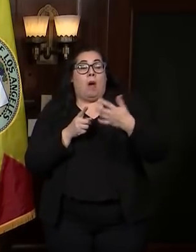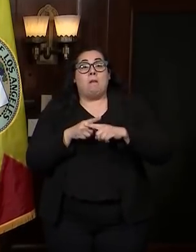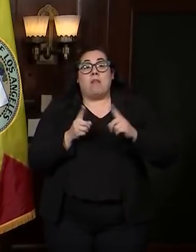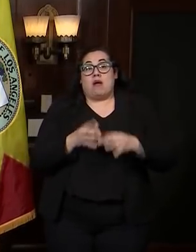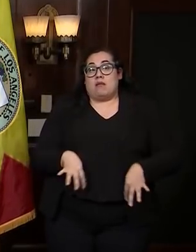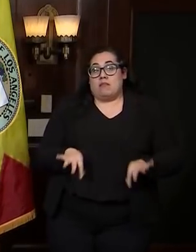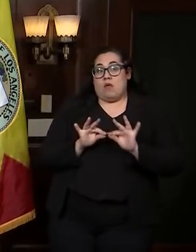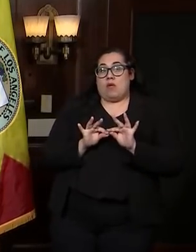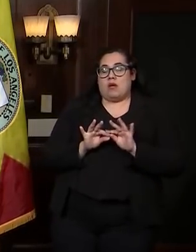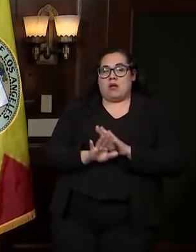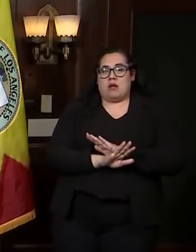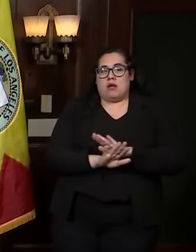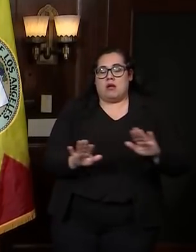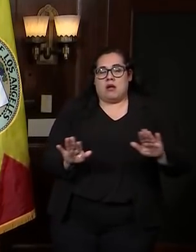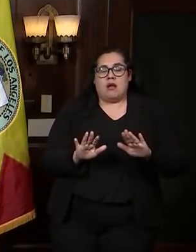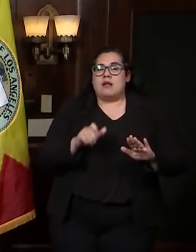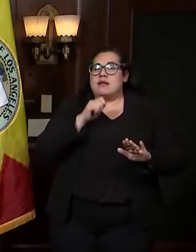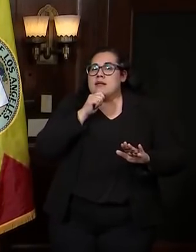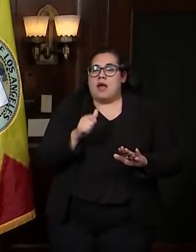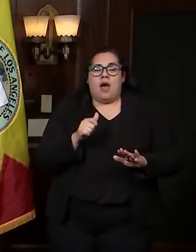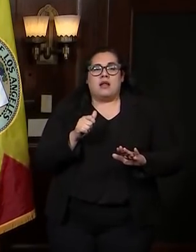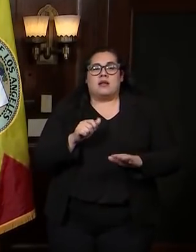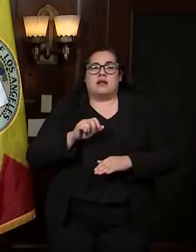deben ser mascarillas